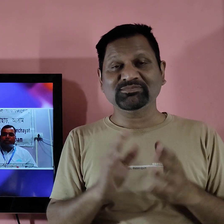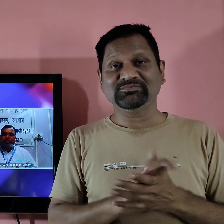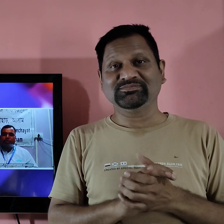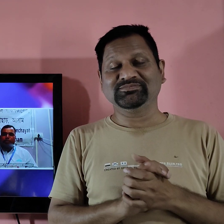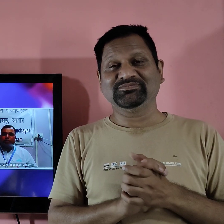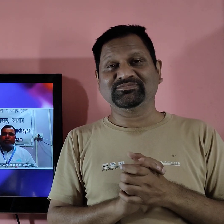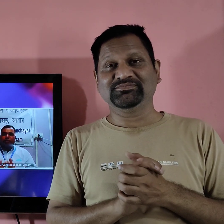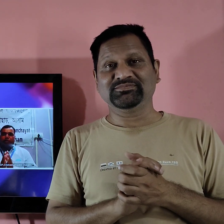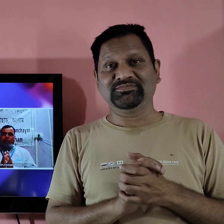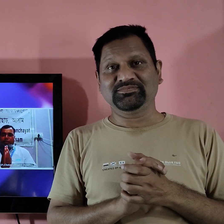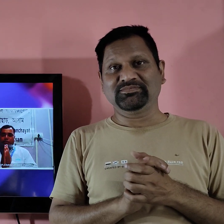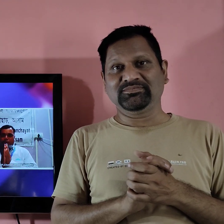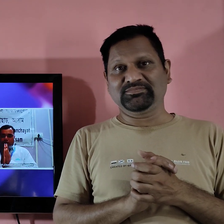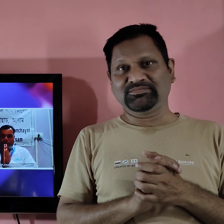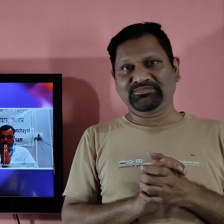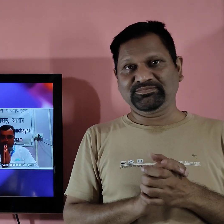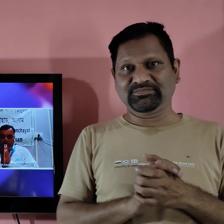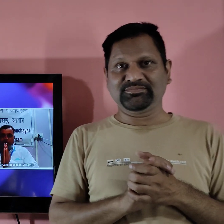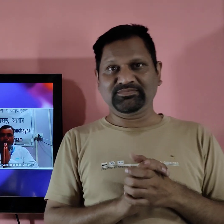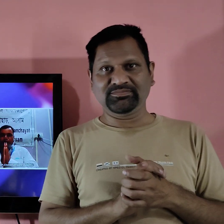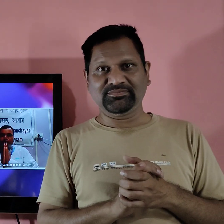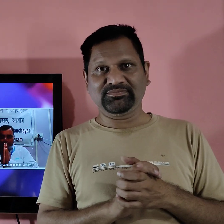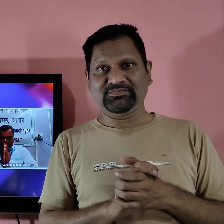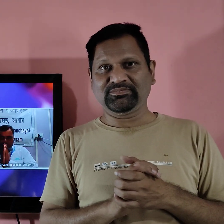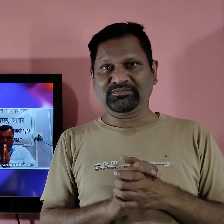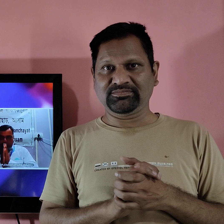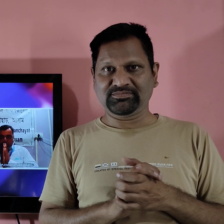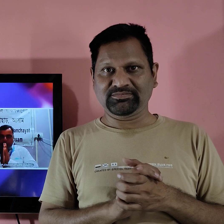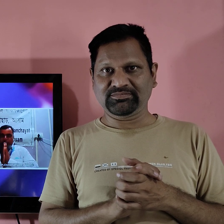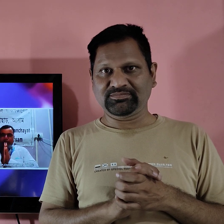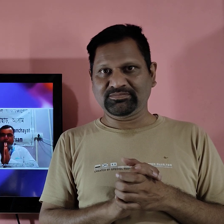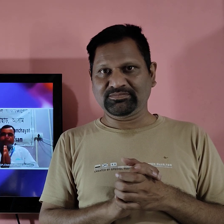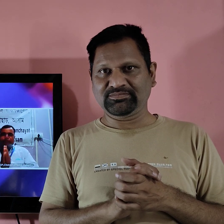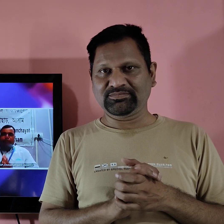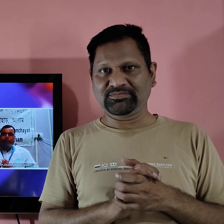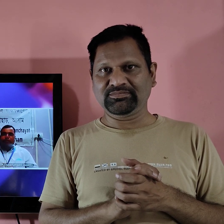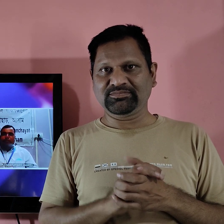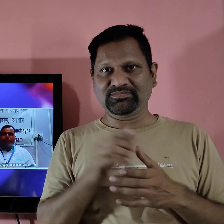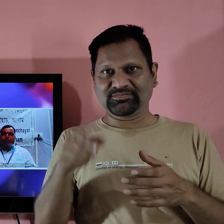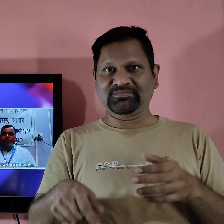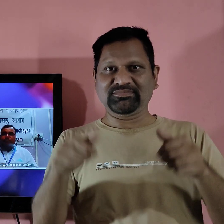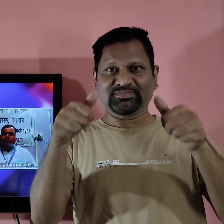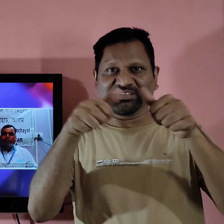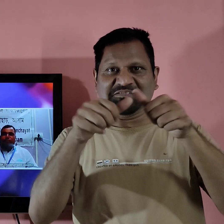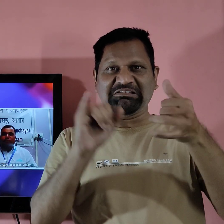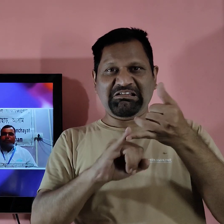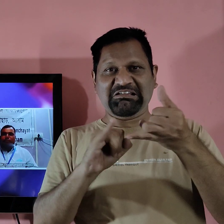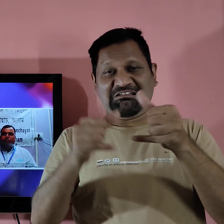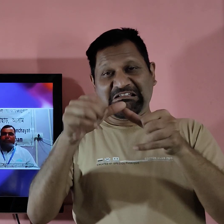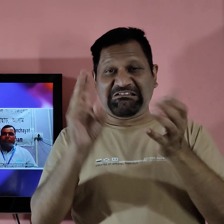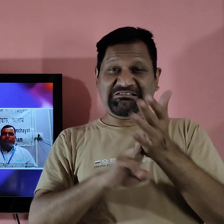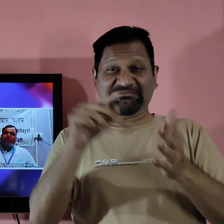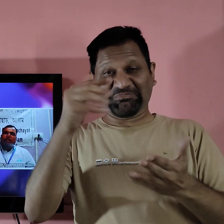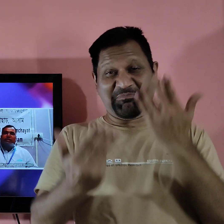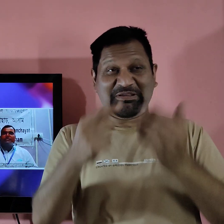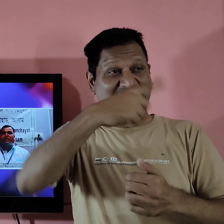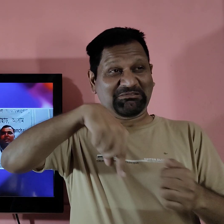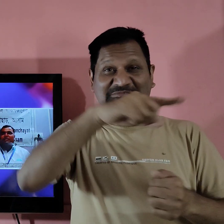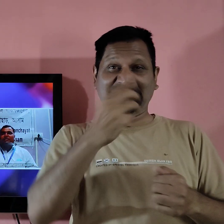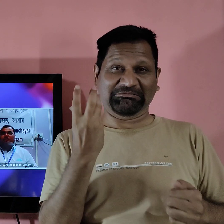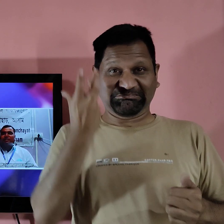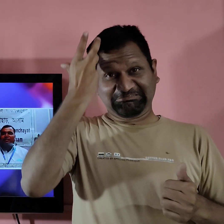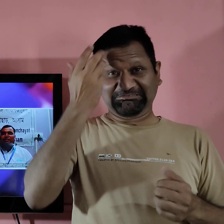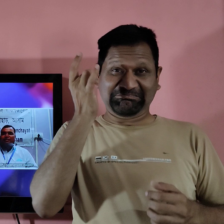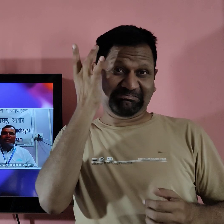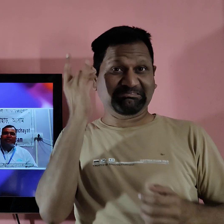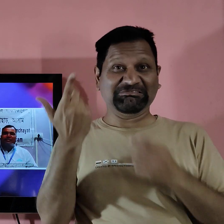सबके साथ में आपका प्रश्न मेरा। लेकिन इस बार थोड़े आसाम के लोग नाराज हो गए होंगे क्योंकि नहीं